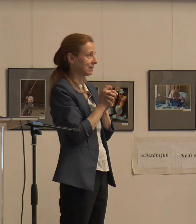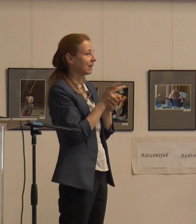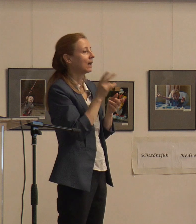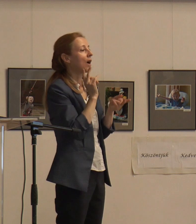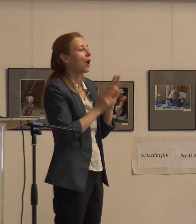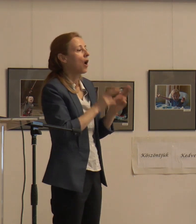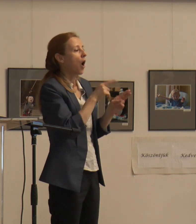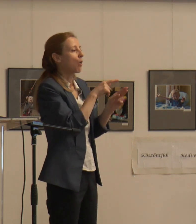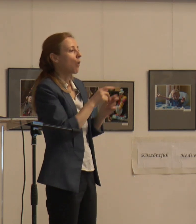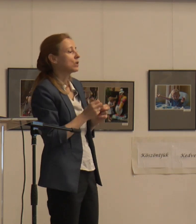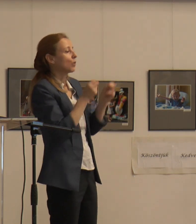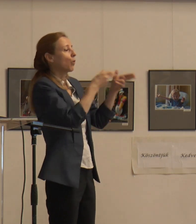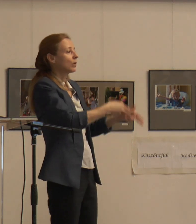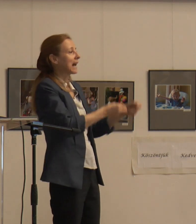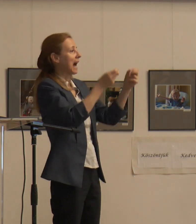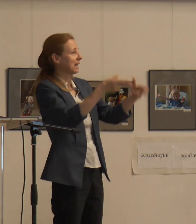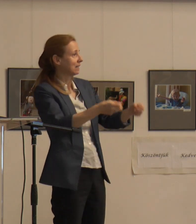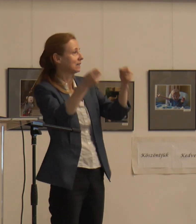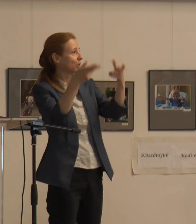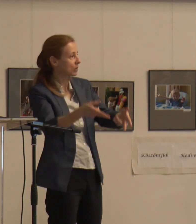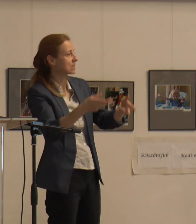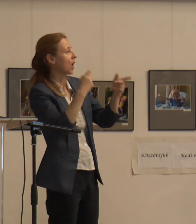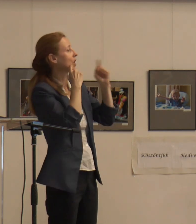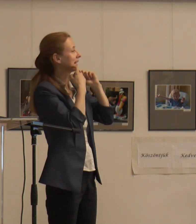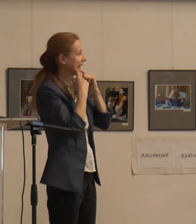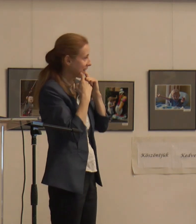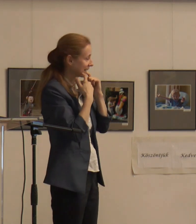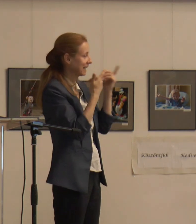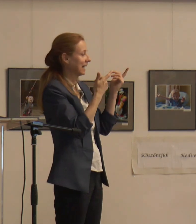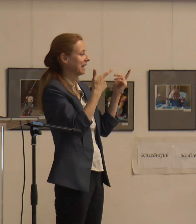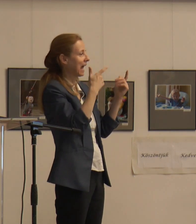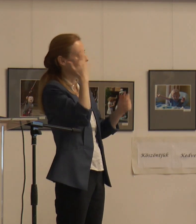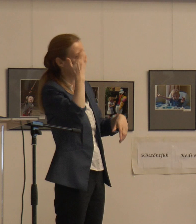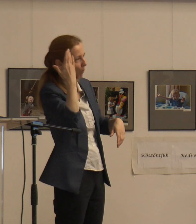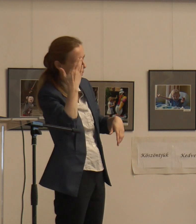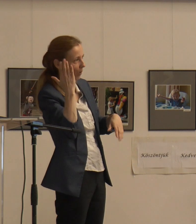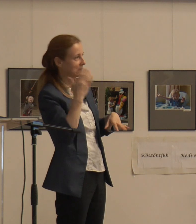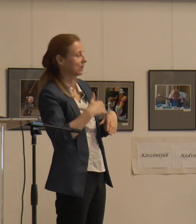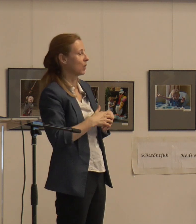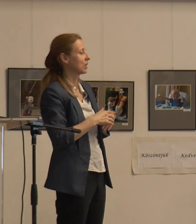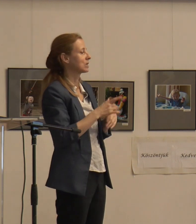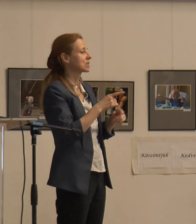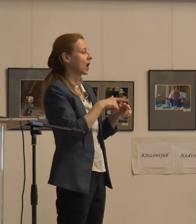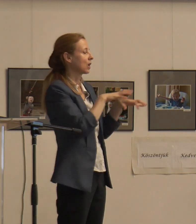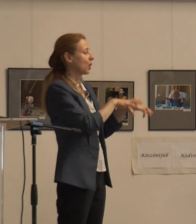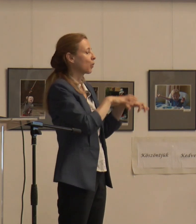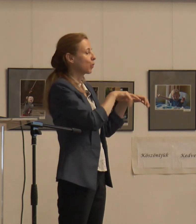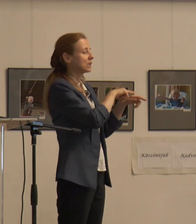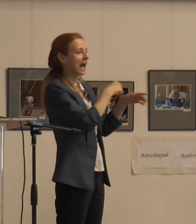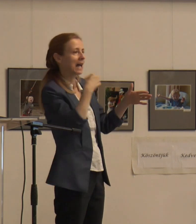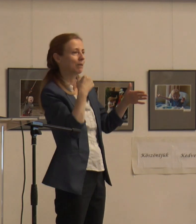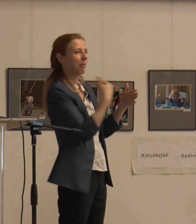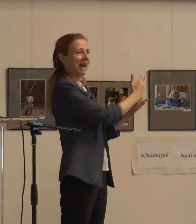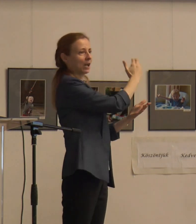ahogy ottan ugrándoznak, nevetgélnek, bolondoznak. Megölte a kutyát a